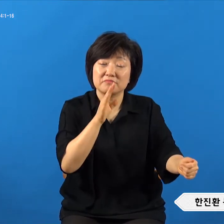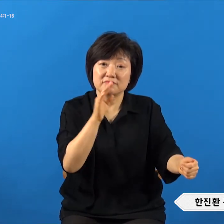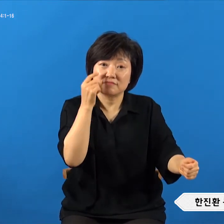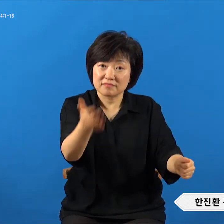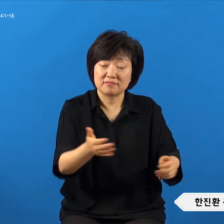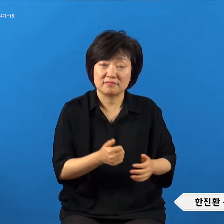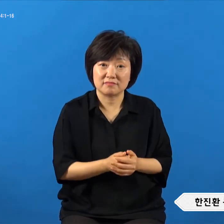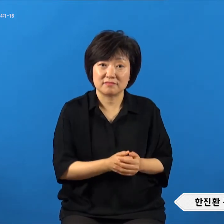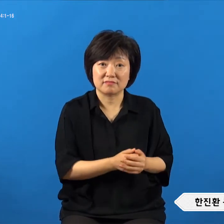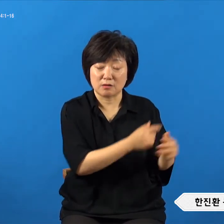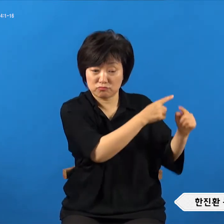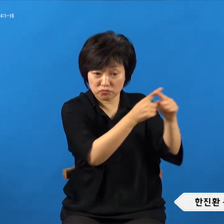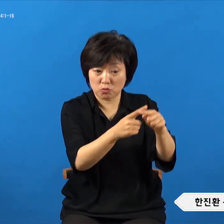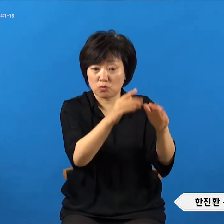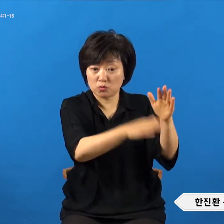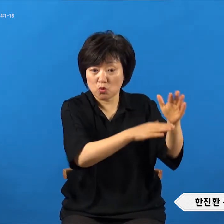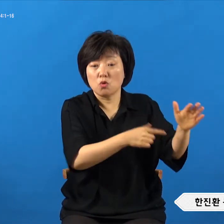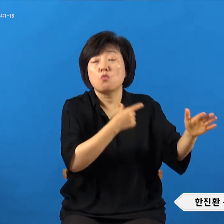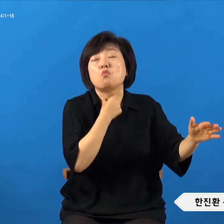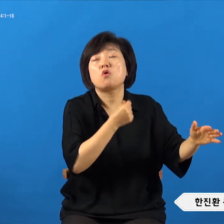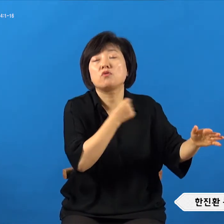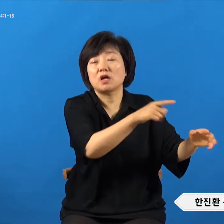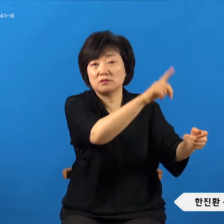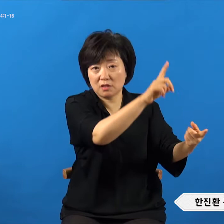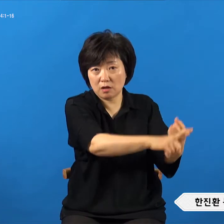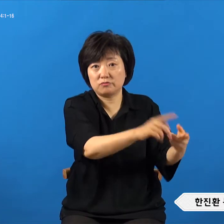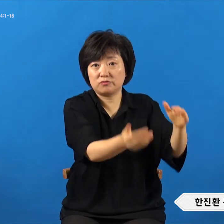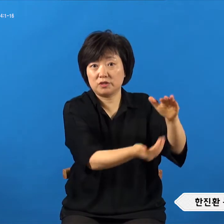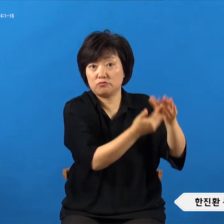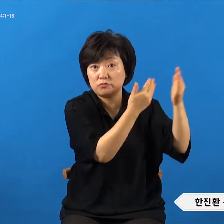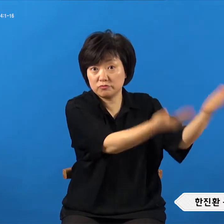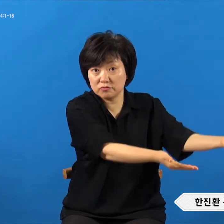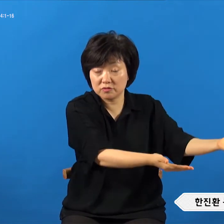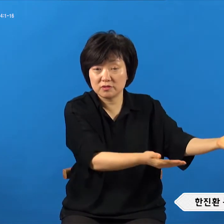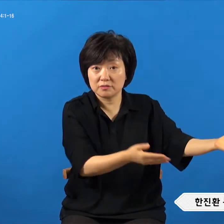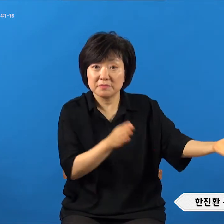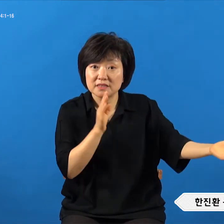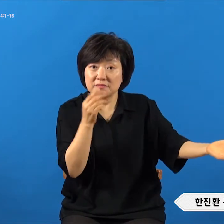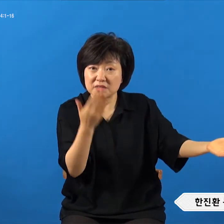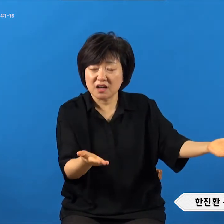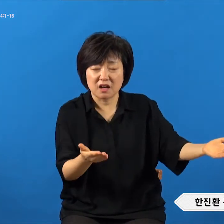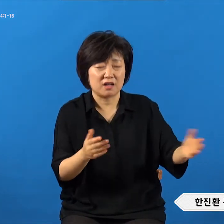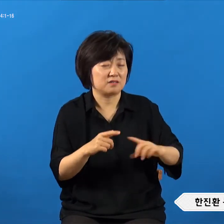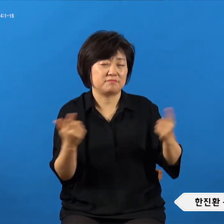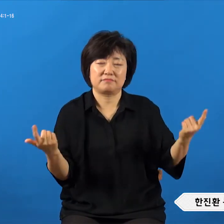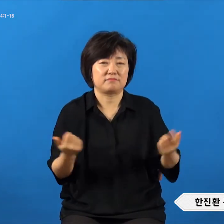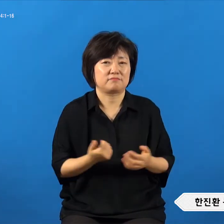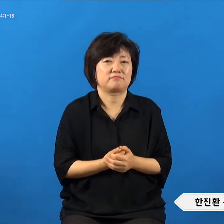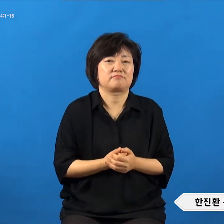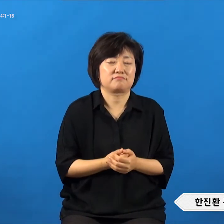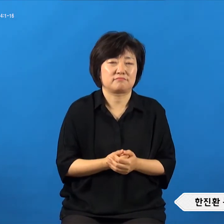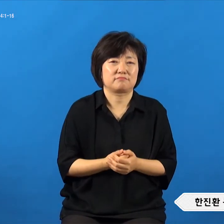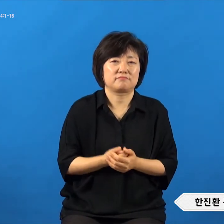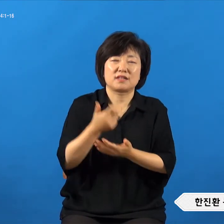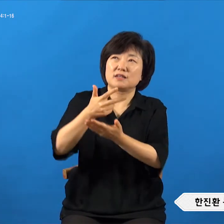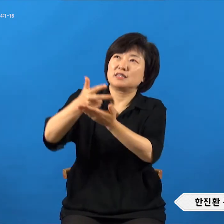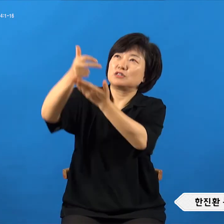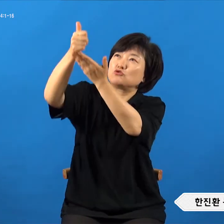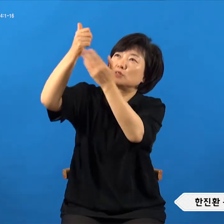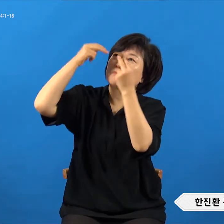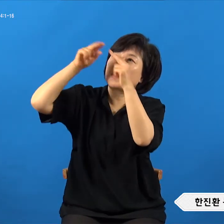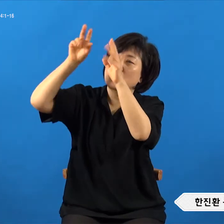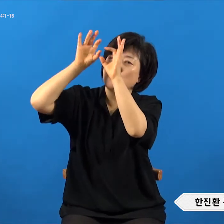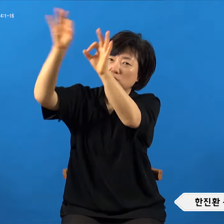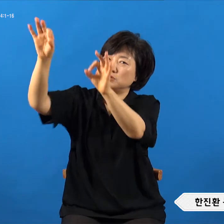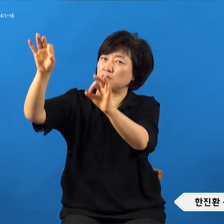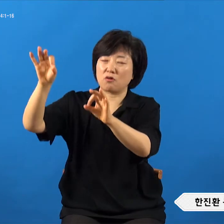교인들이 원하니까 하면서 교인들 뜻을 관철시키려고 해야 할까요? 그건 아닙니다. 그건 주님을 바라보고 있는